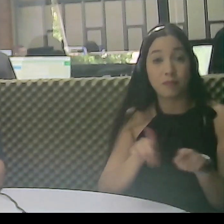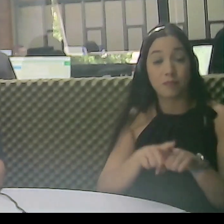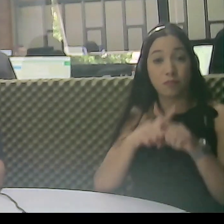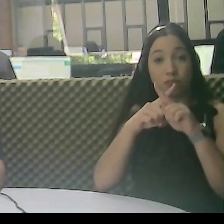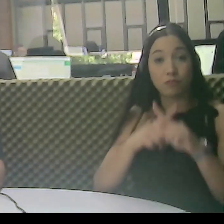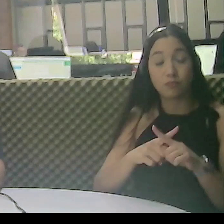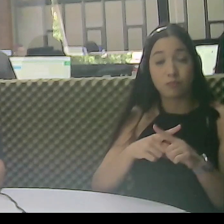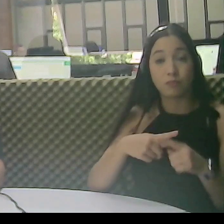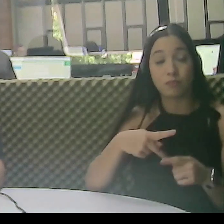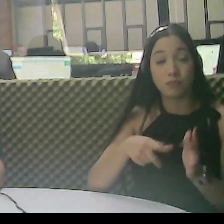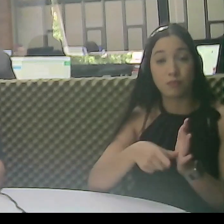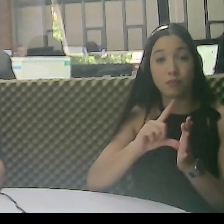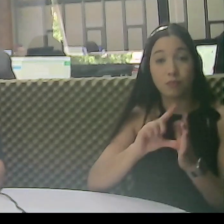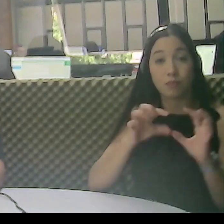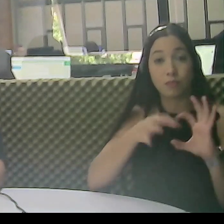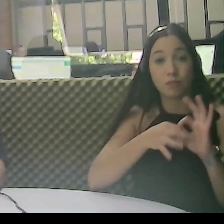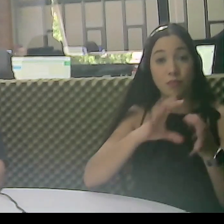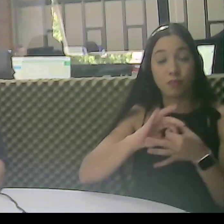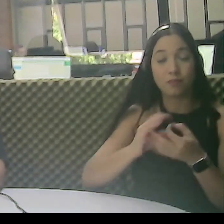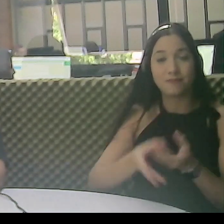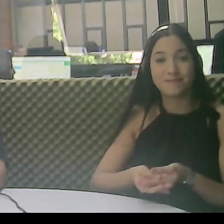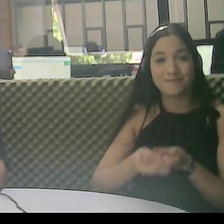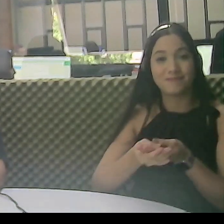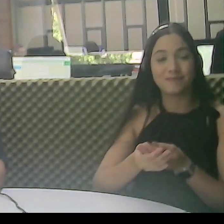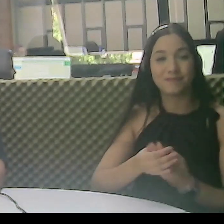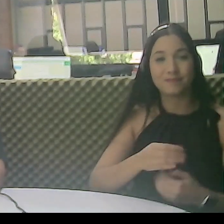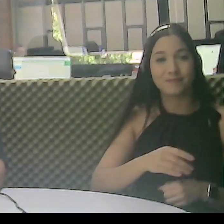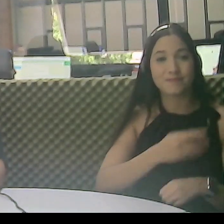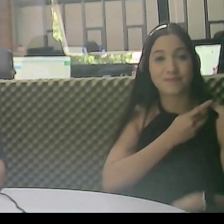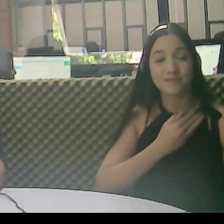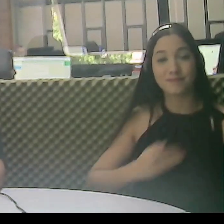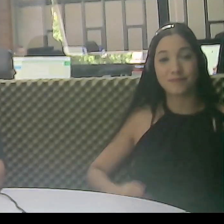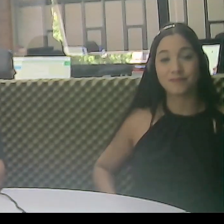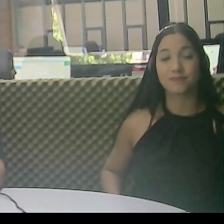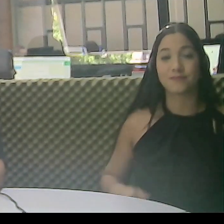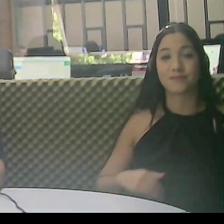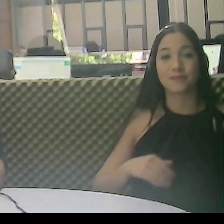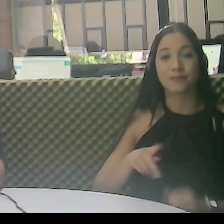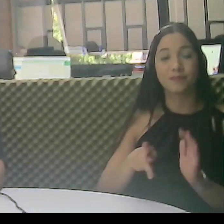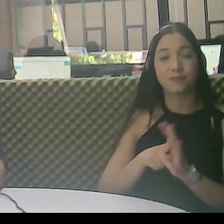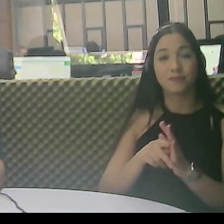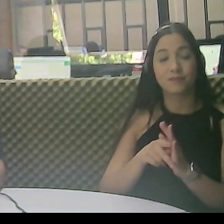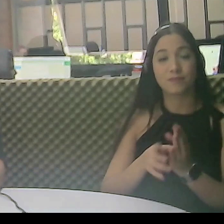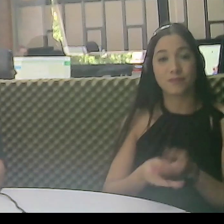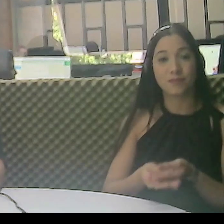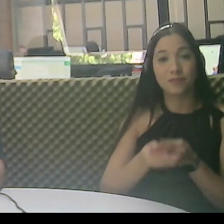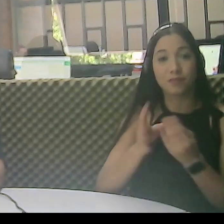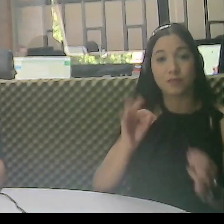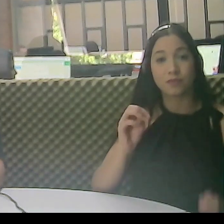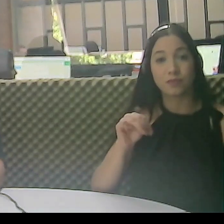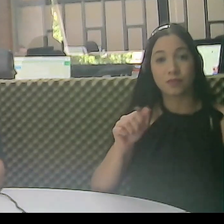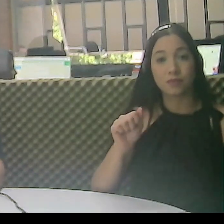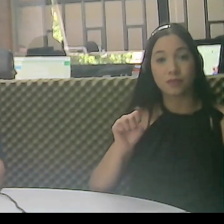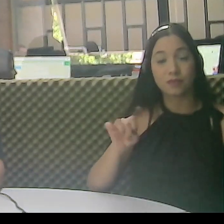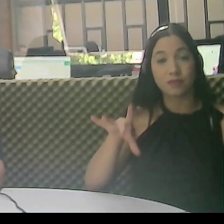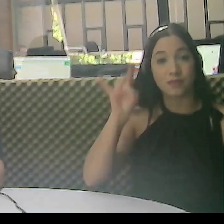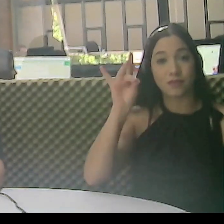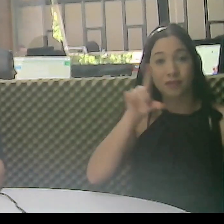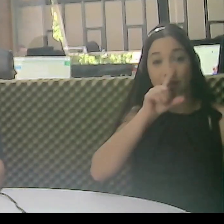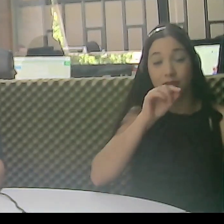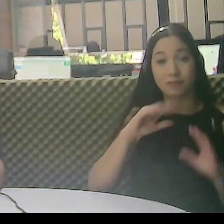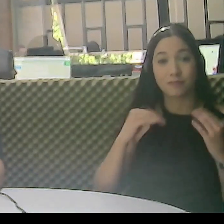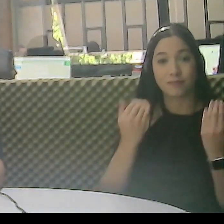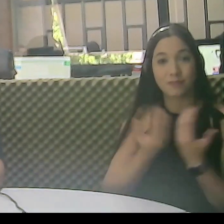Torneio Pré-Olímpico Feminino de Vôlei. O presidente da Federação Mineira de Voleibol, Tomás Mendes, comenta sobre a escolha do